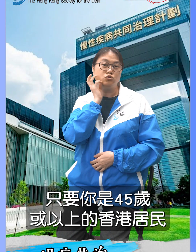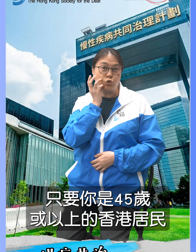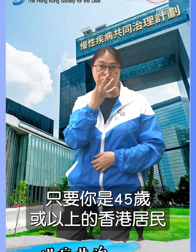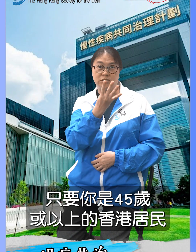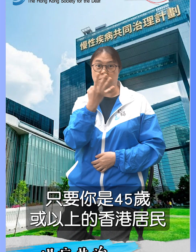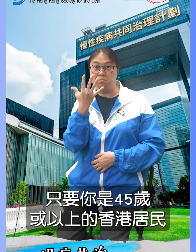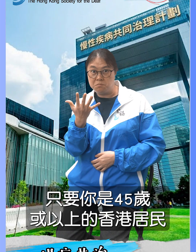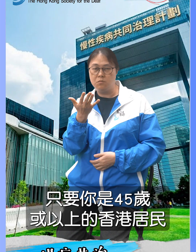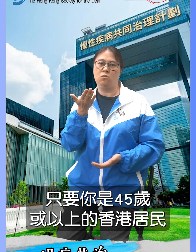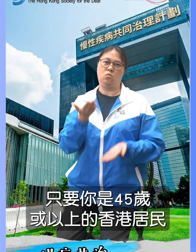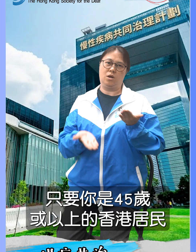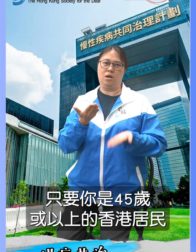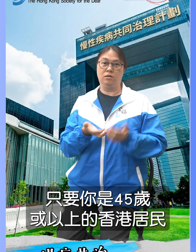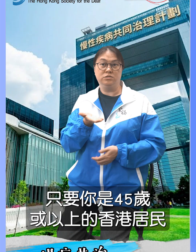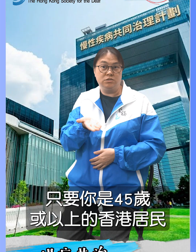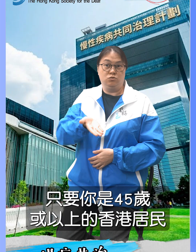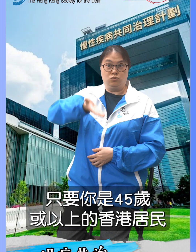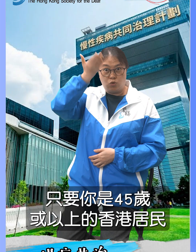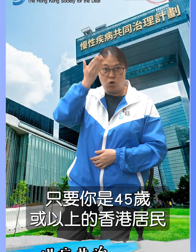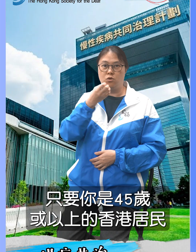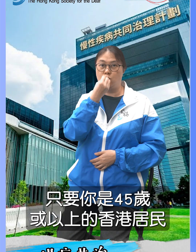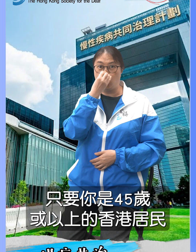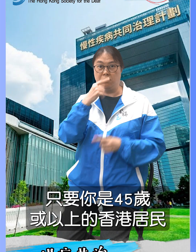係45歲或以上嘅香港居民，